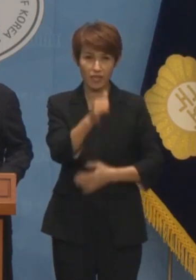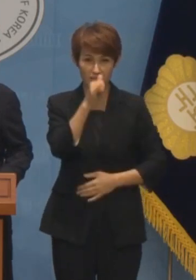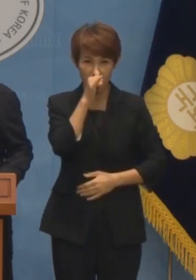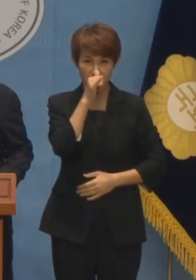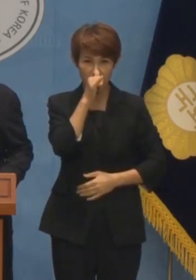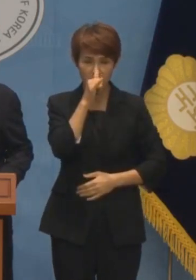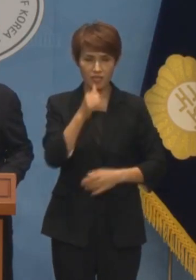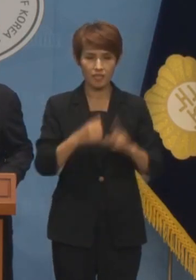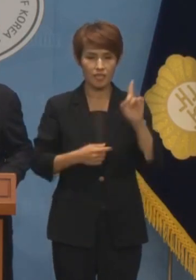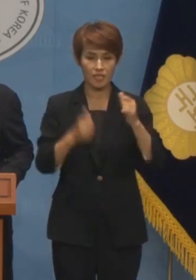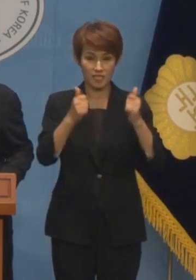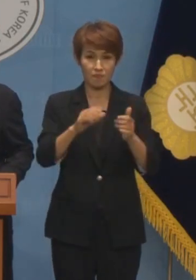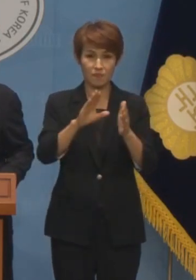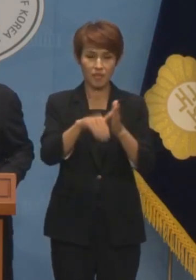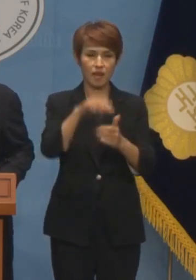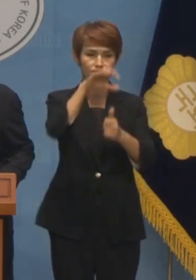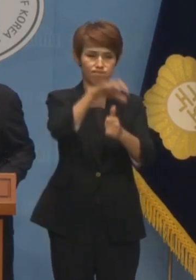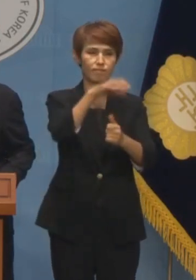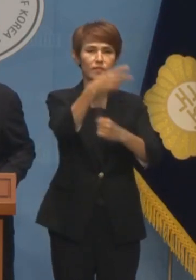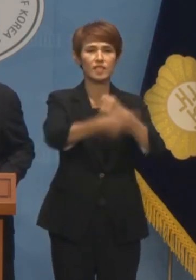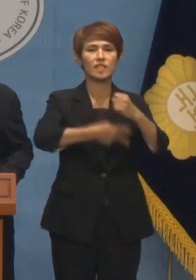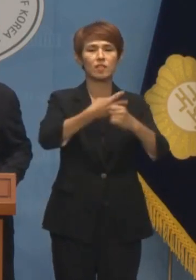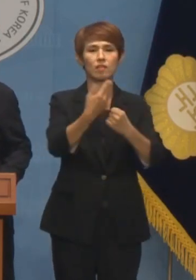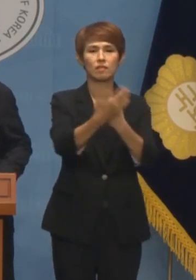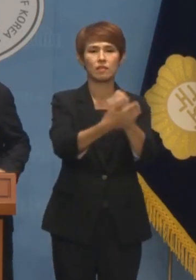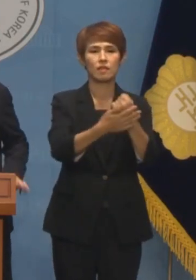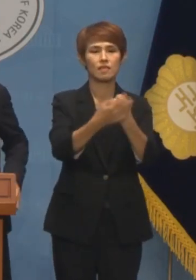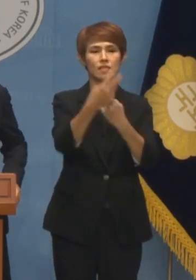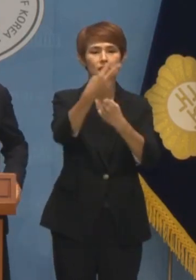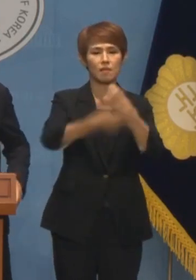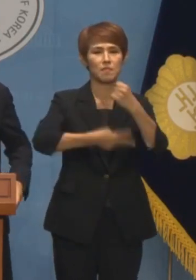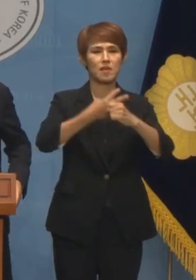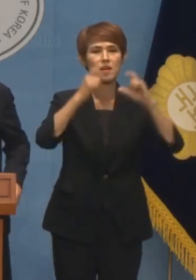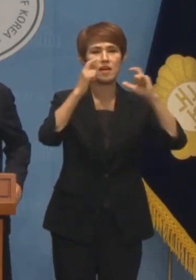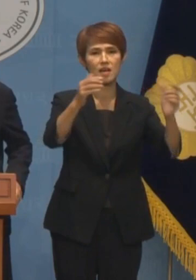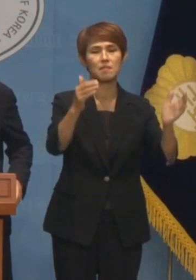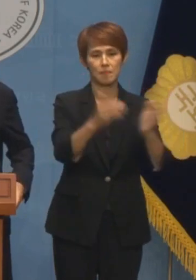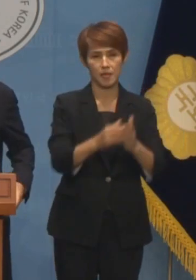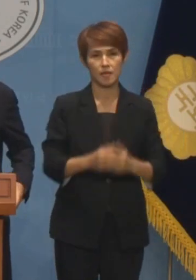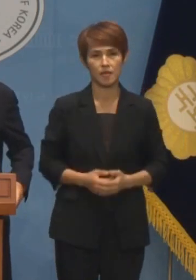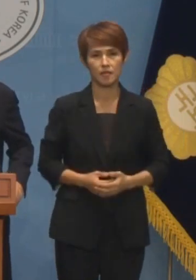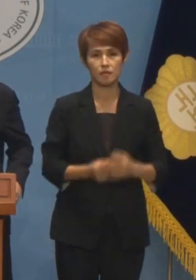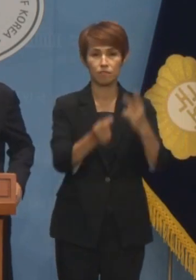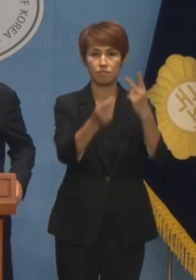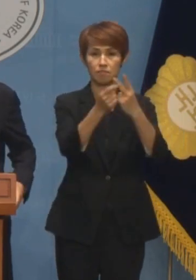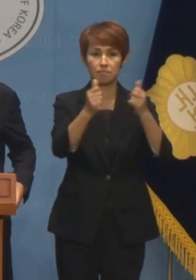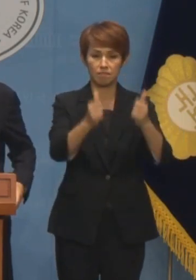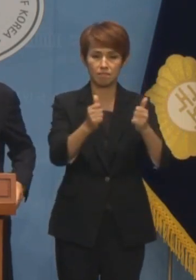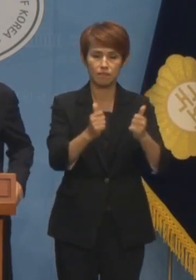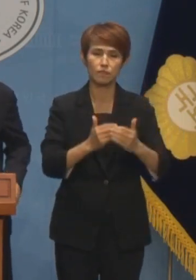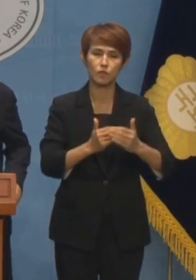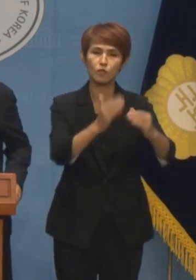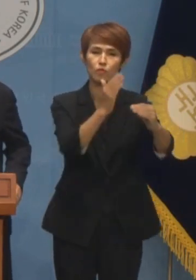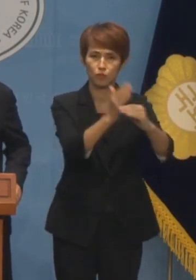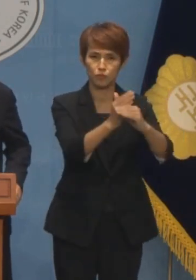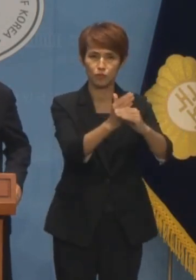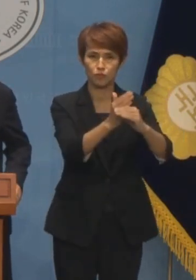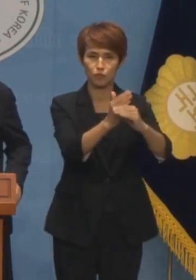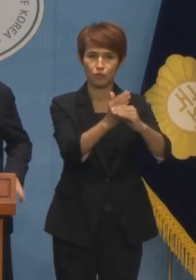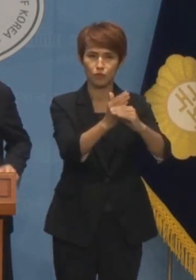1심 재판에서 징역 2년, 집행유예 3년 형을 받았습니다. 지금 2심이 진행 중입니다. 검찰